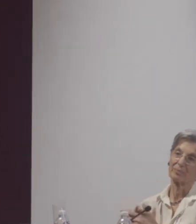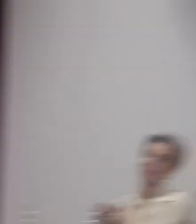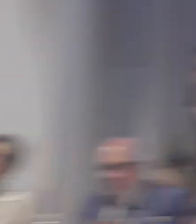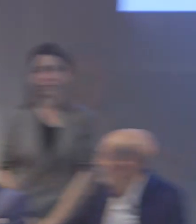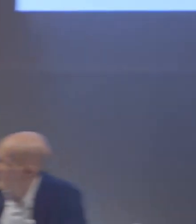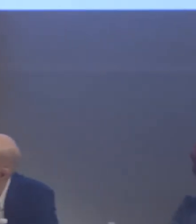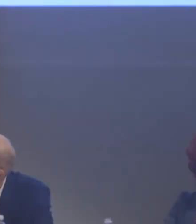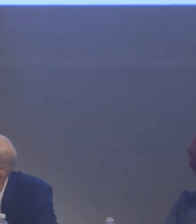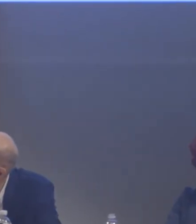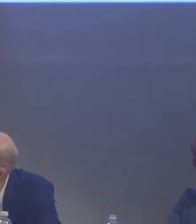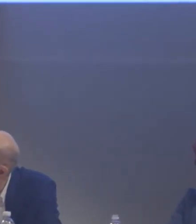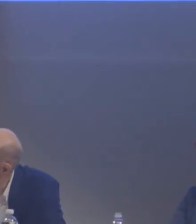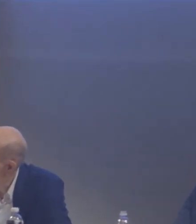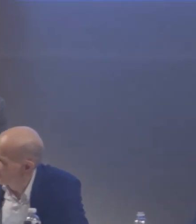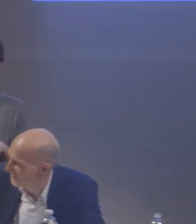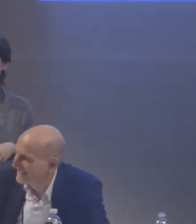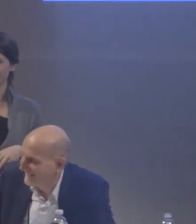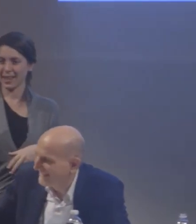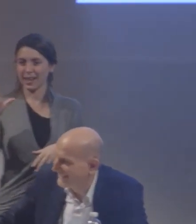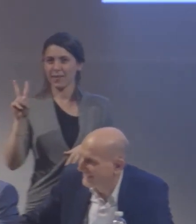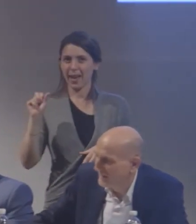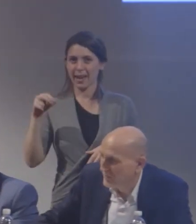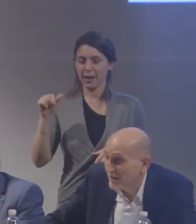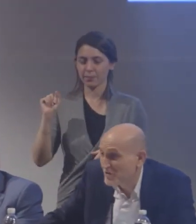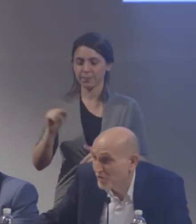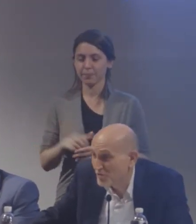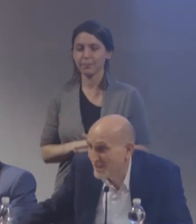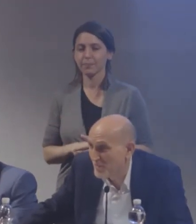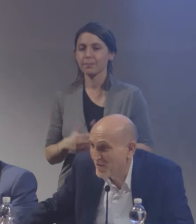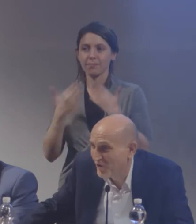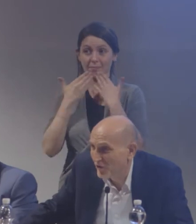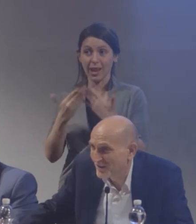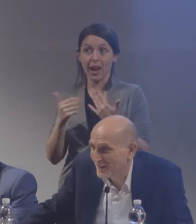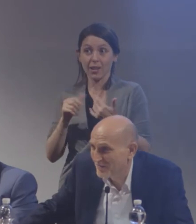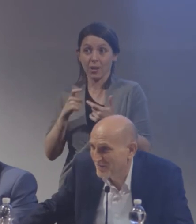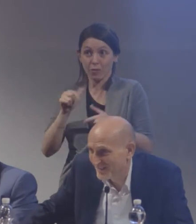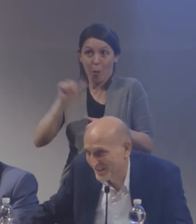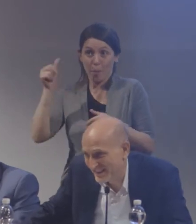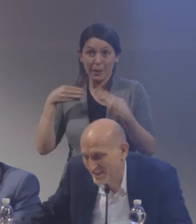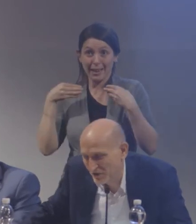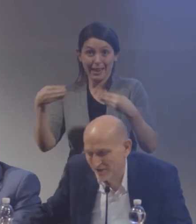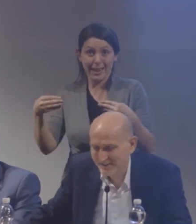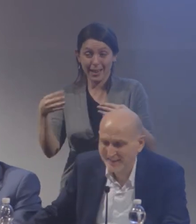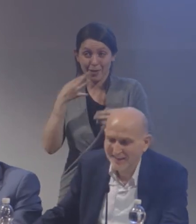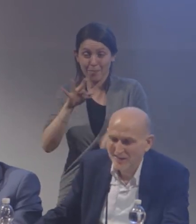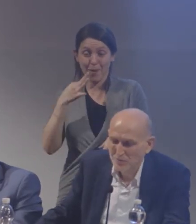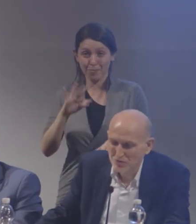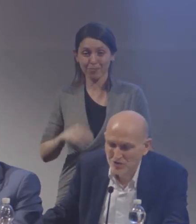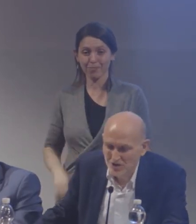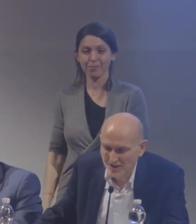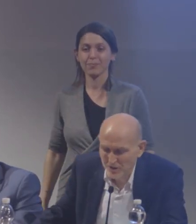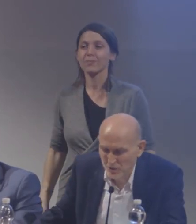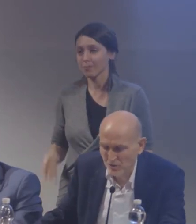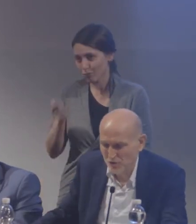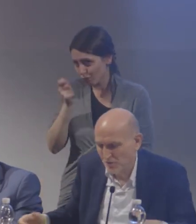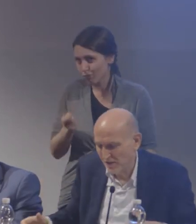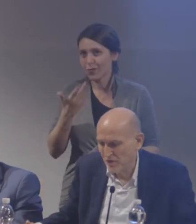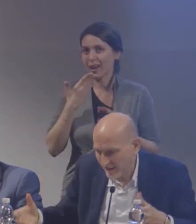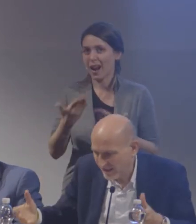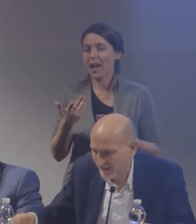Io ringrazio davvero Silvana, che penso fosse la prima volta almeno, quindi è stato molto gentile,